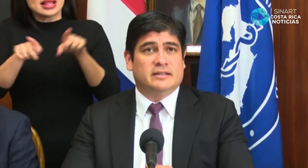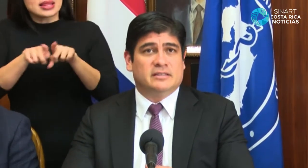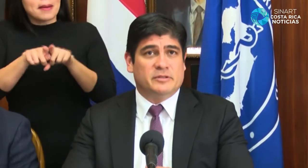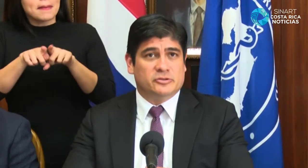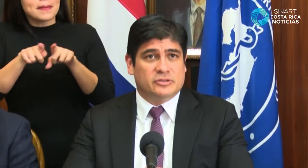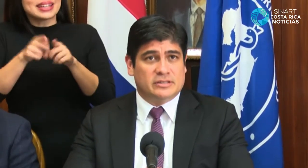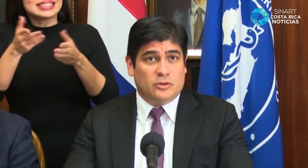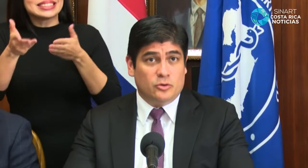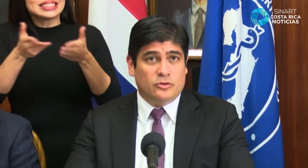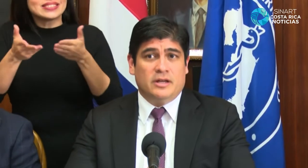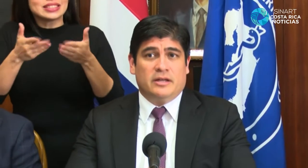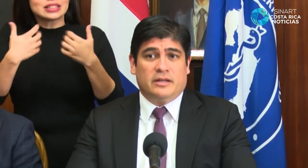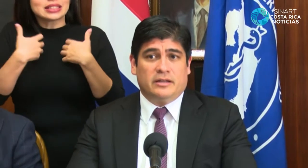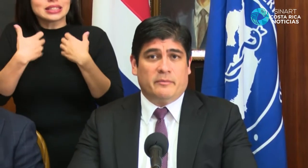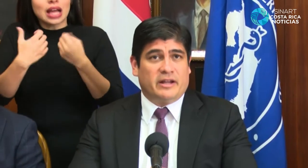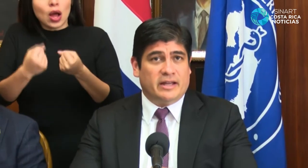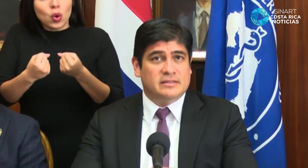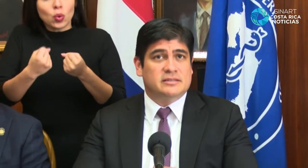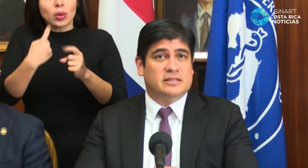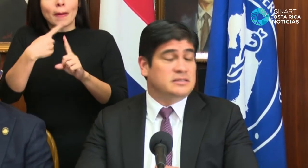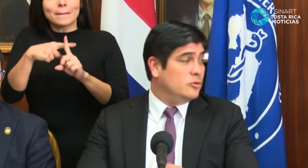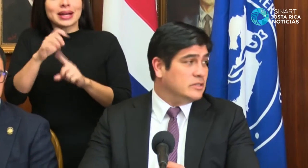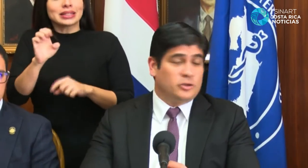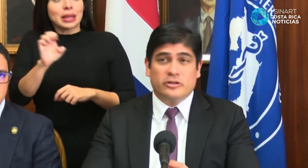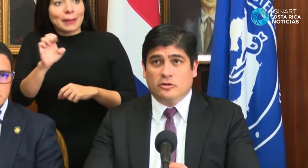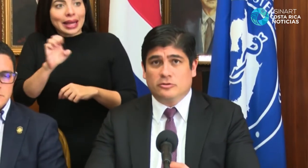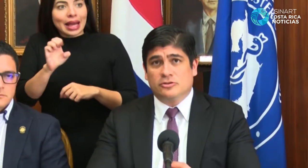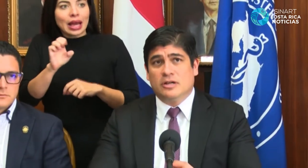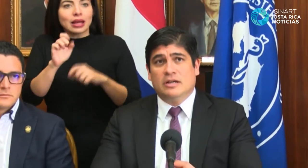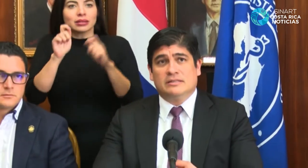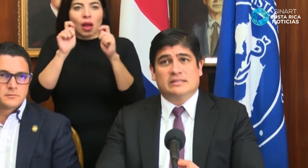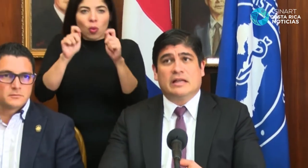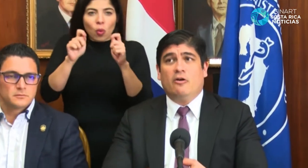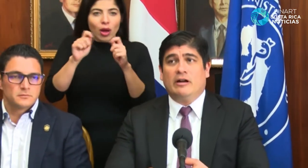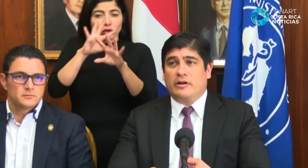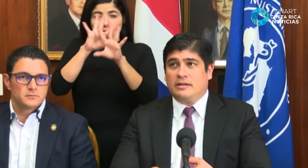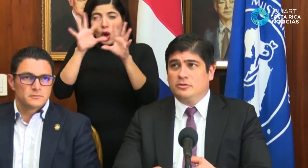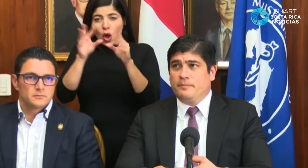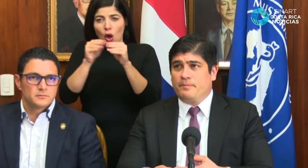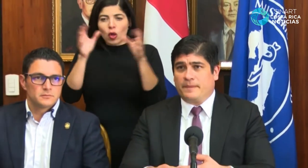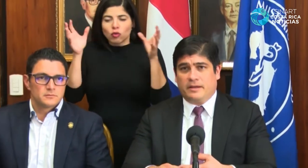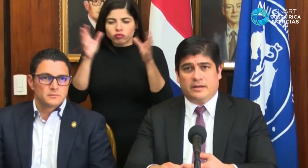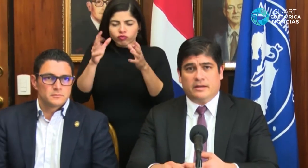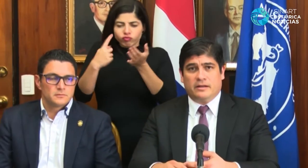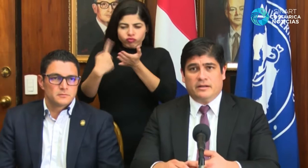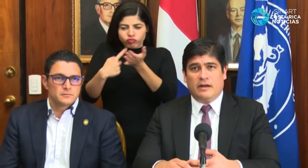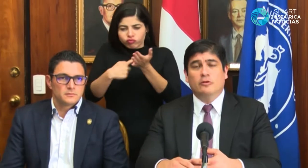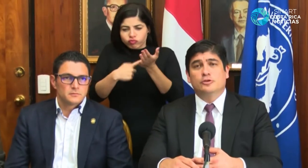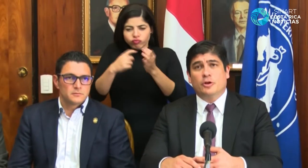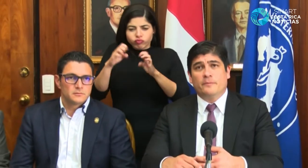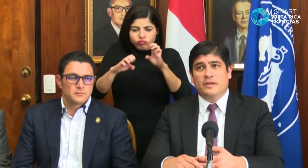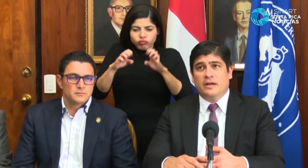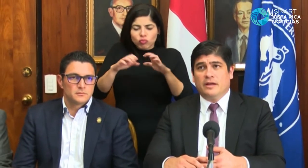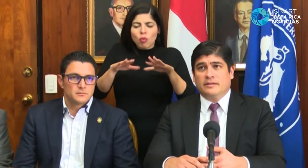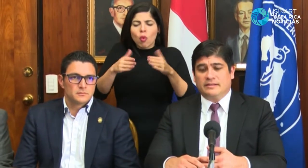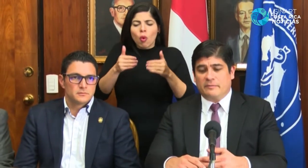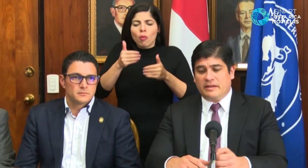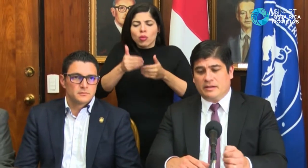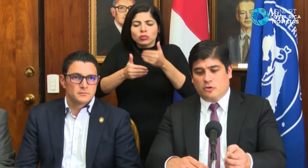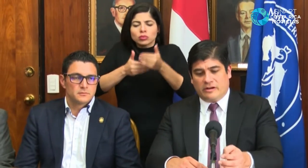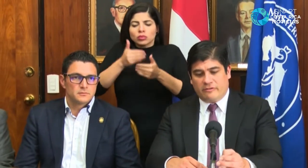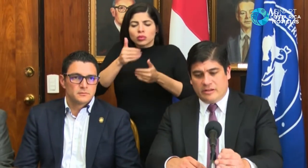parte de servicios de salud y de emergencias, de educación y otros, se ha estado valorando la evolución